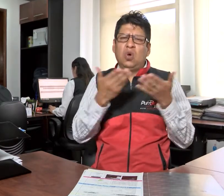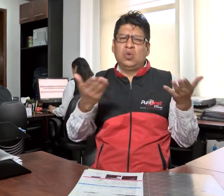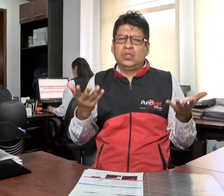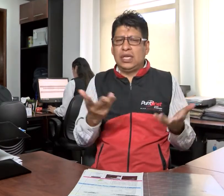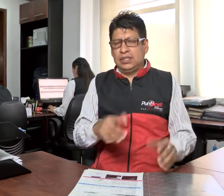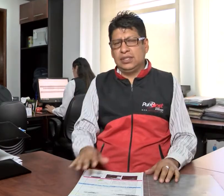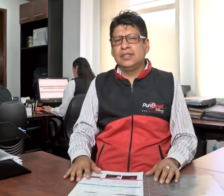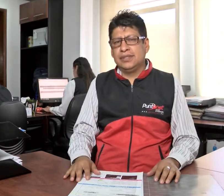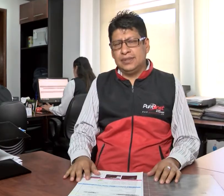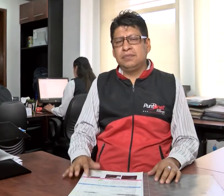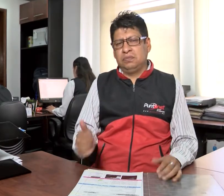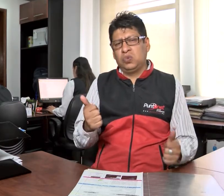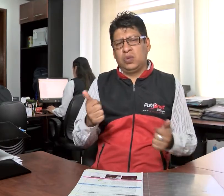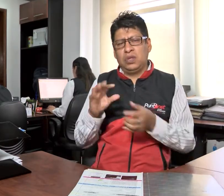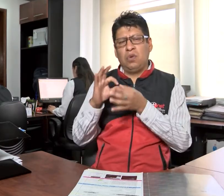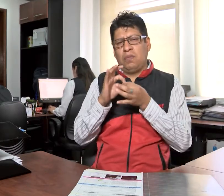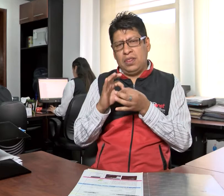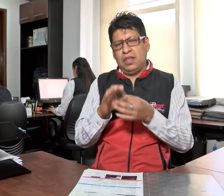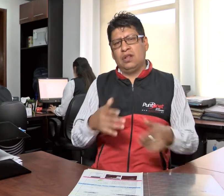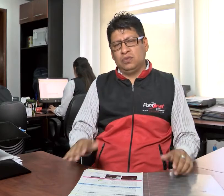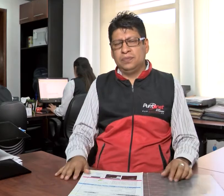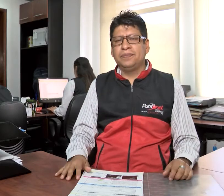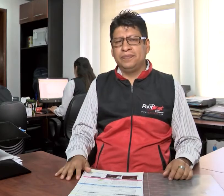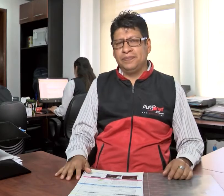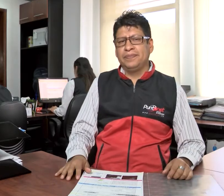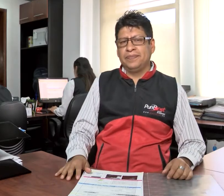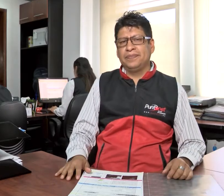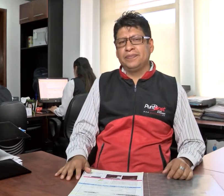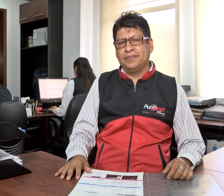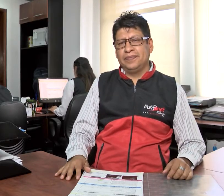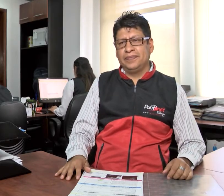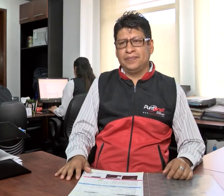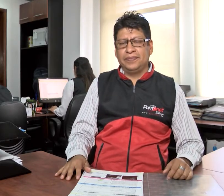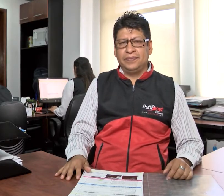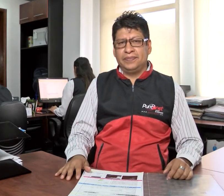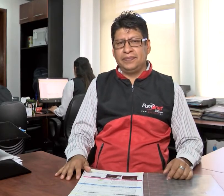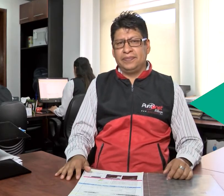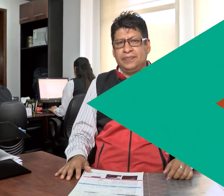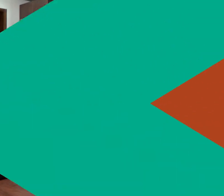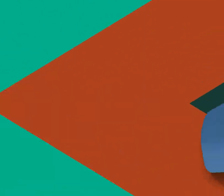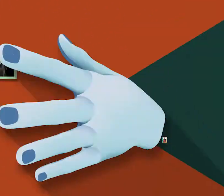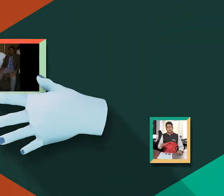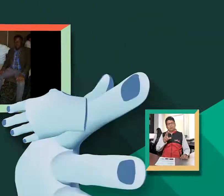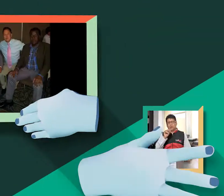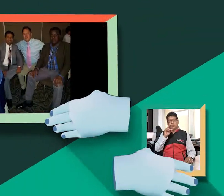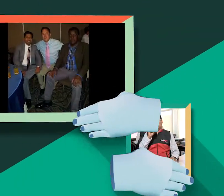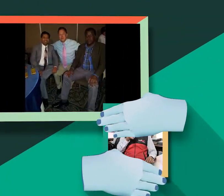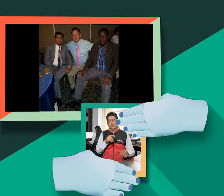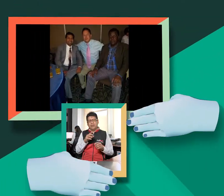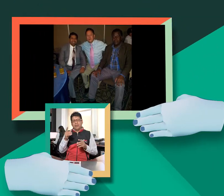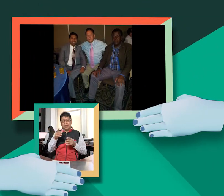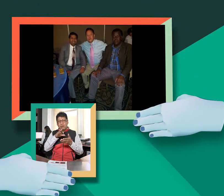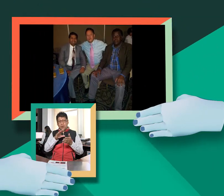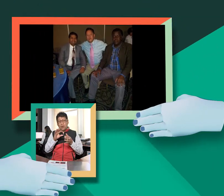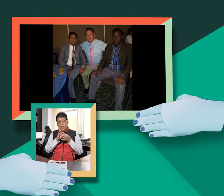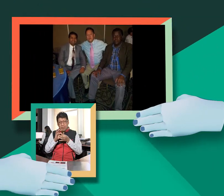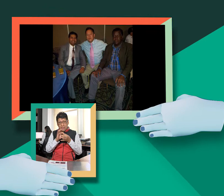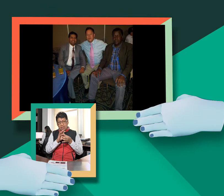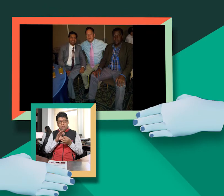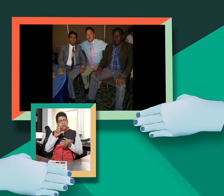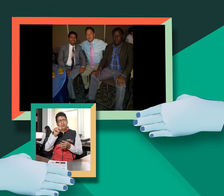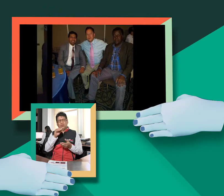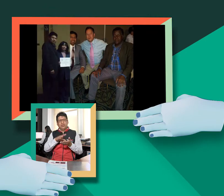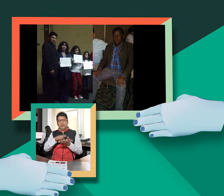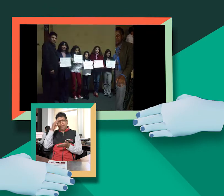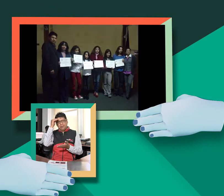fútbol pasamos tiempo juntos era muy agradable mis compañeros no mostraron interés en aprender la lengua de